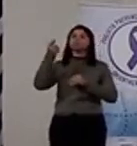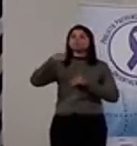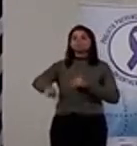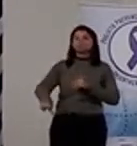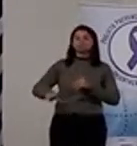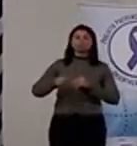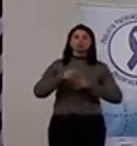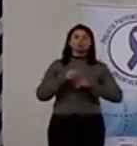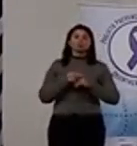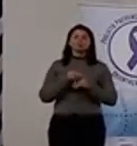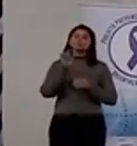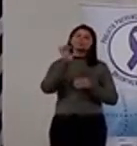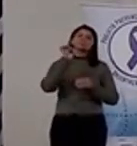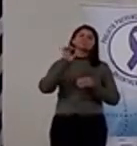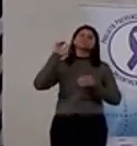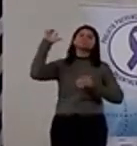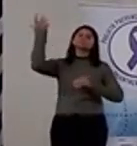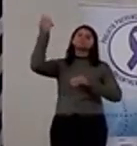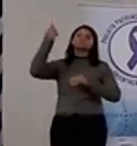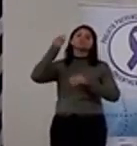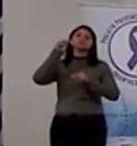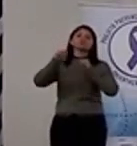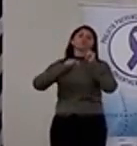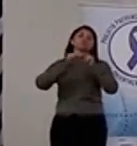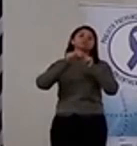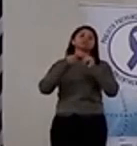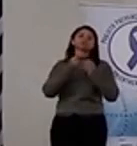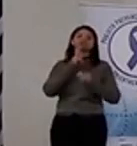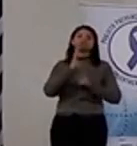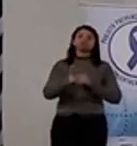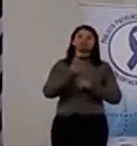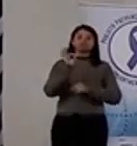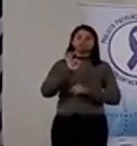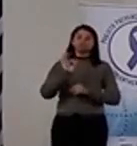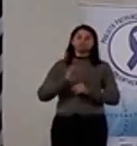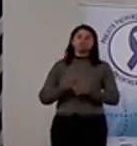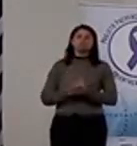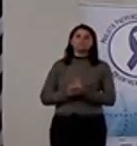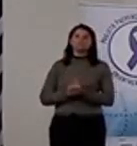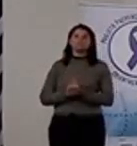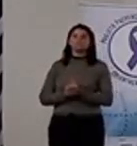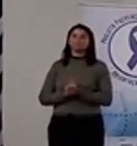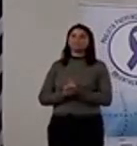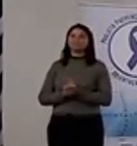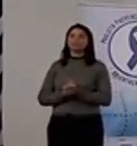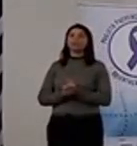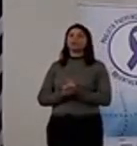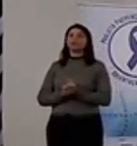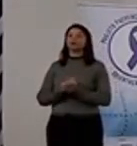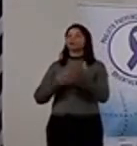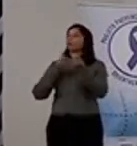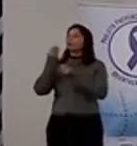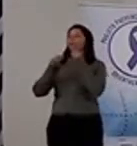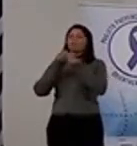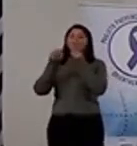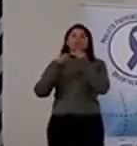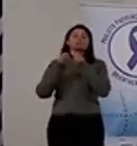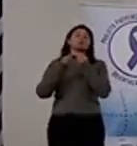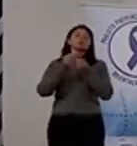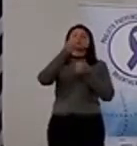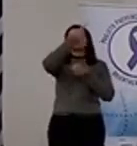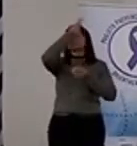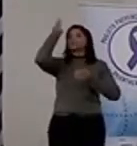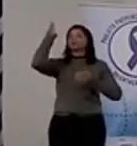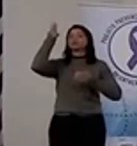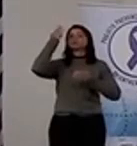aqui simplesmente é um acaso. Não tem nem risco de recorrência direito. Claro, como é o acaso, tem gente que tem sorte, gente que não tem sorte. Mas